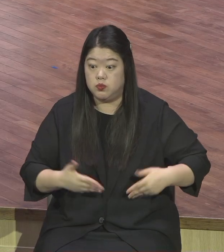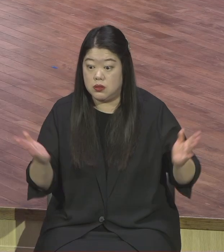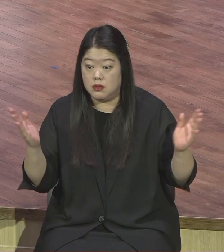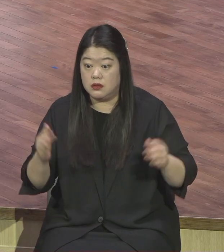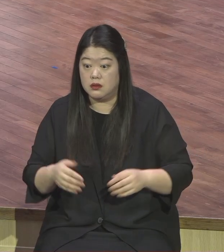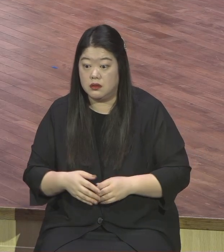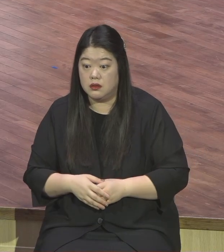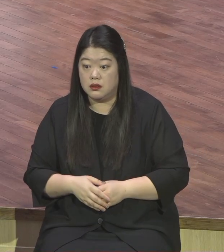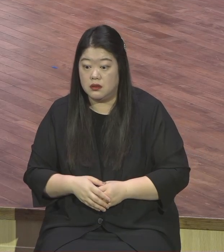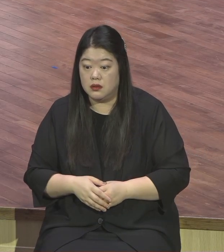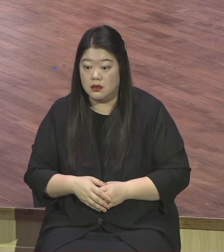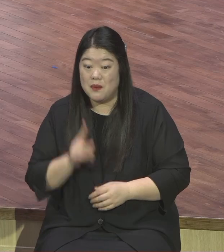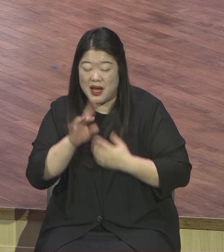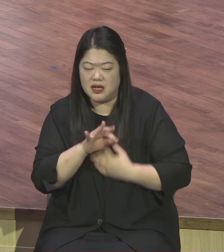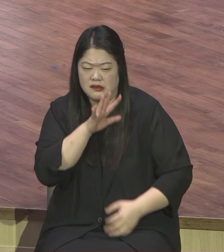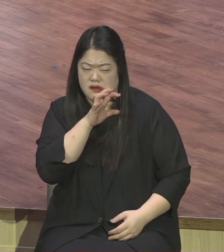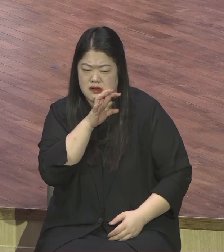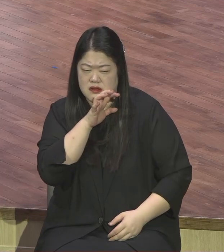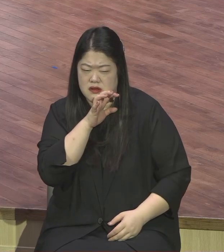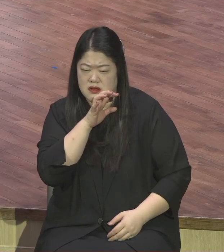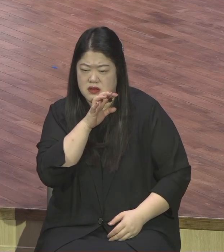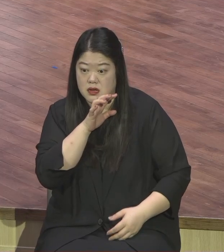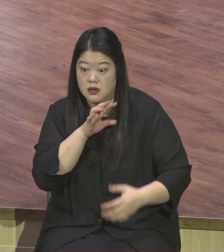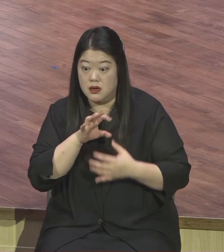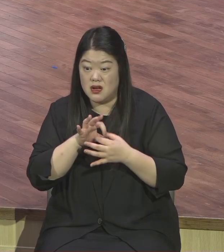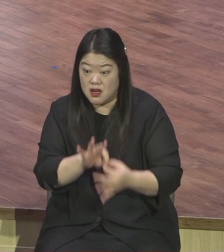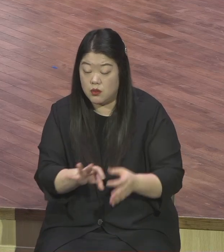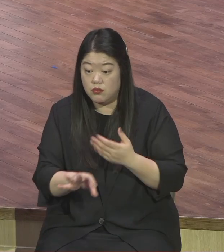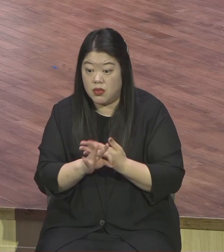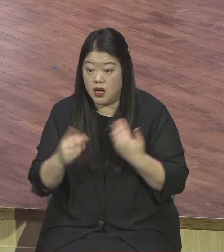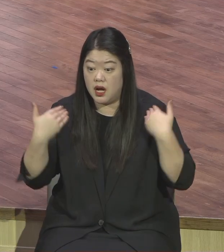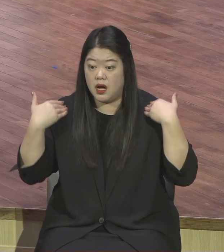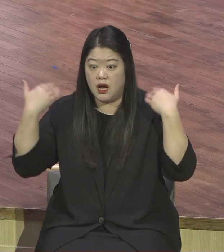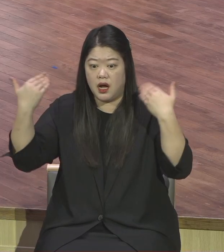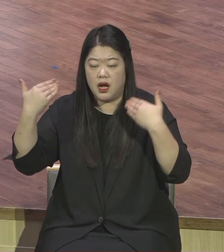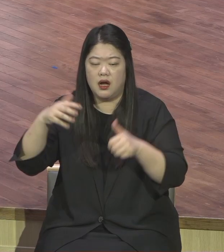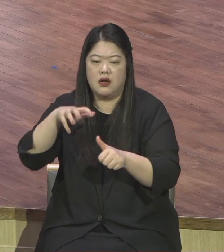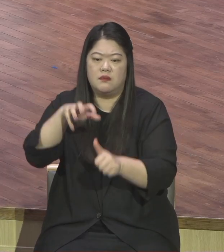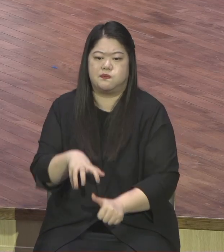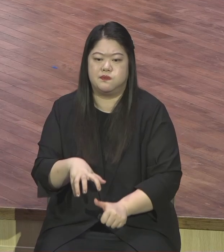없습니다. 나는 왜 믿음이 이렇게 더 강해지지 않냐?